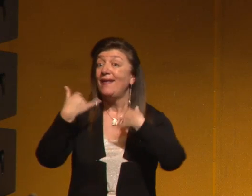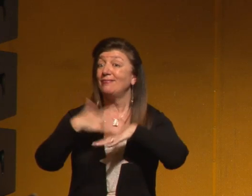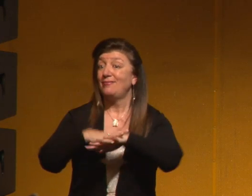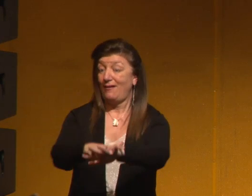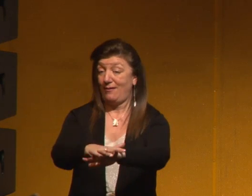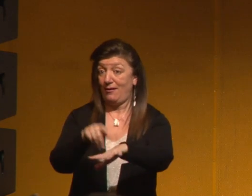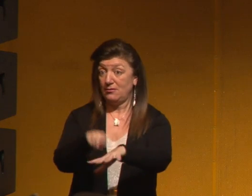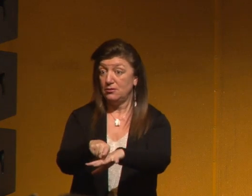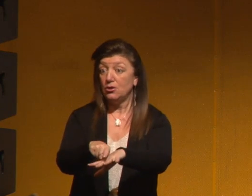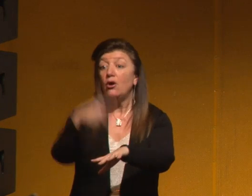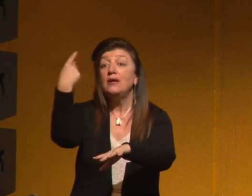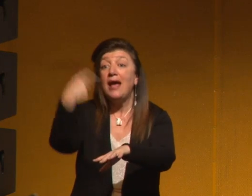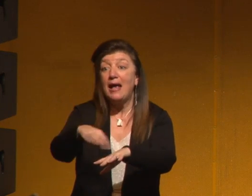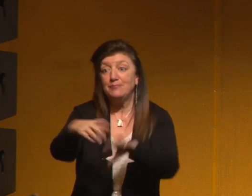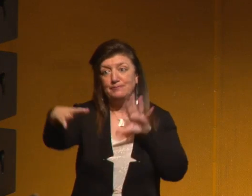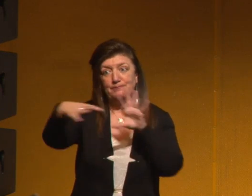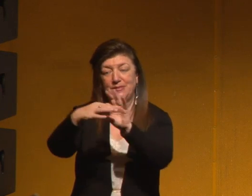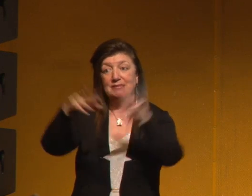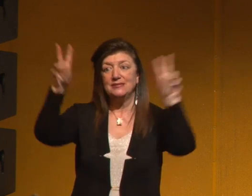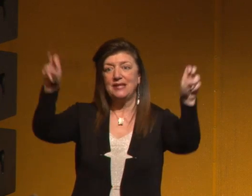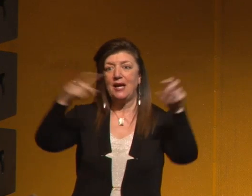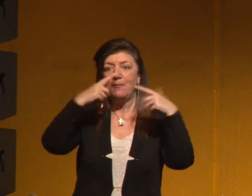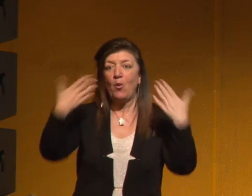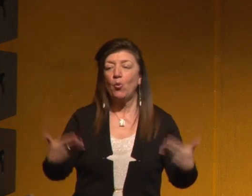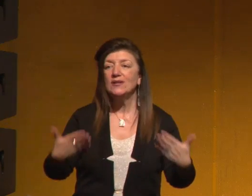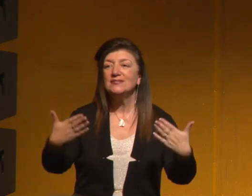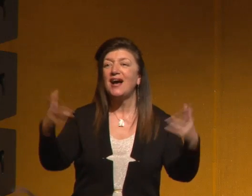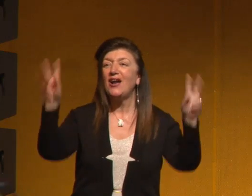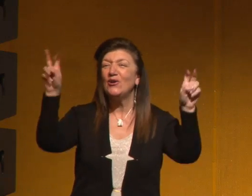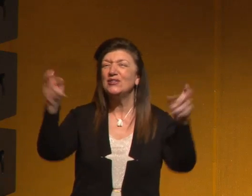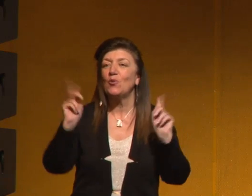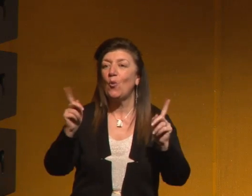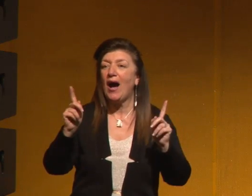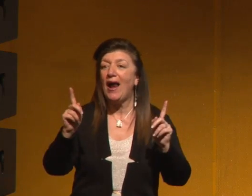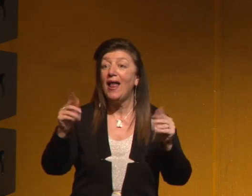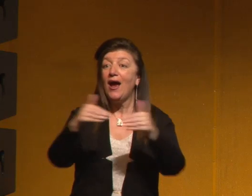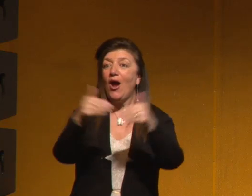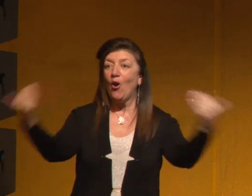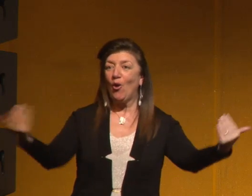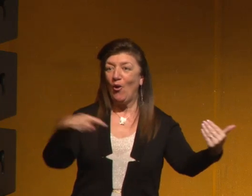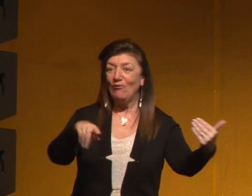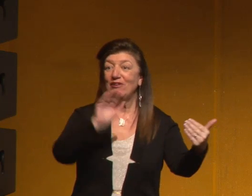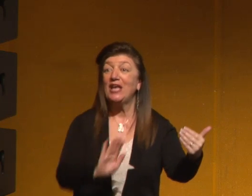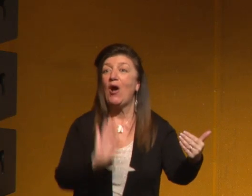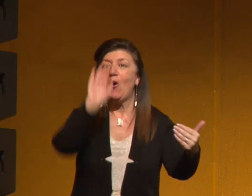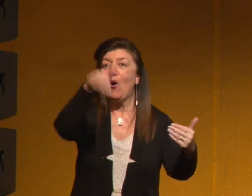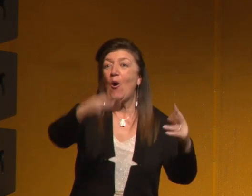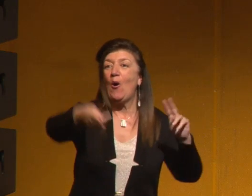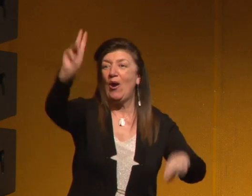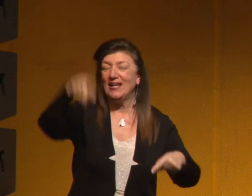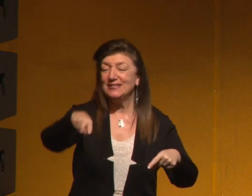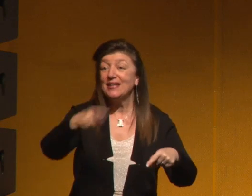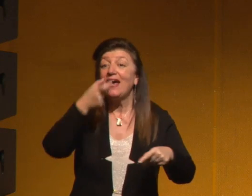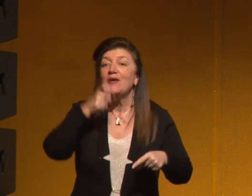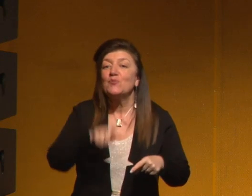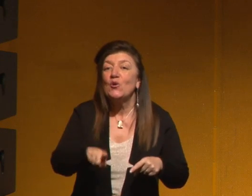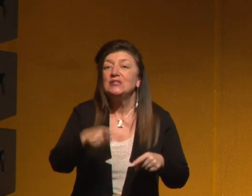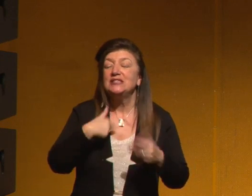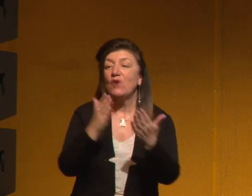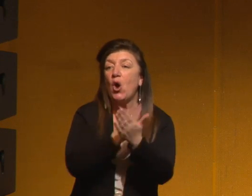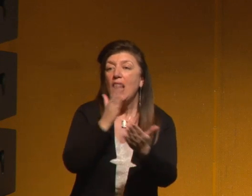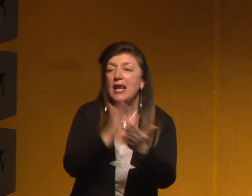letta la scelta del tema di quest'anno oltre il confine perché noi vogliamo sottolineare che la cultura i libri sono momenti di